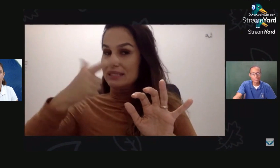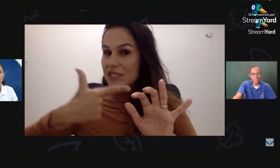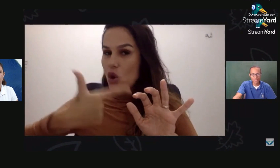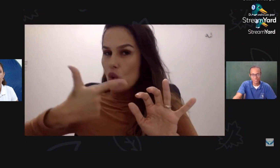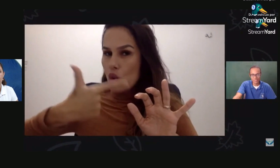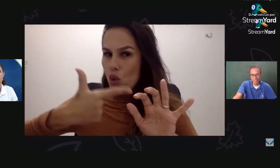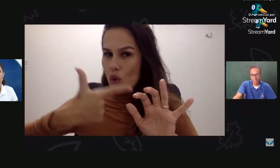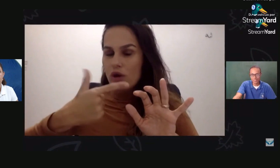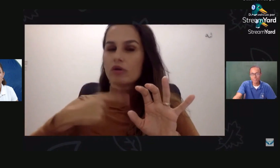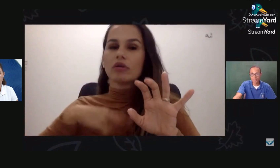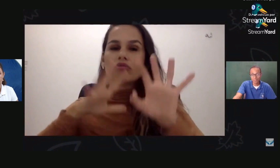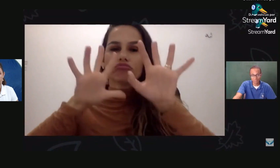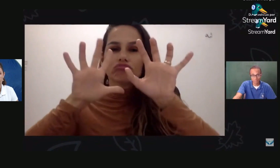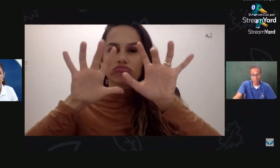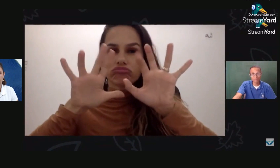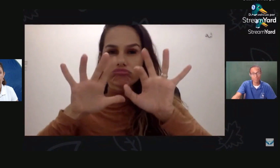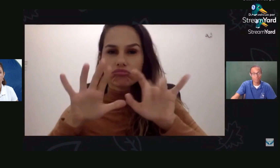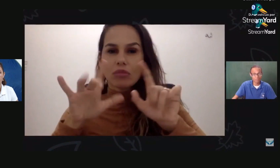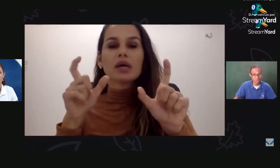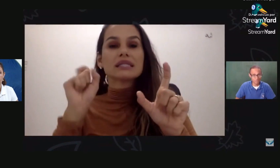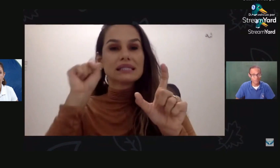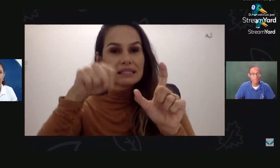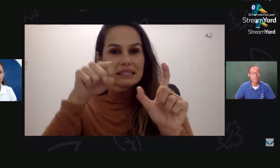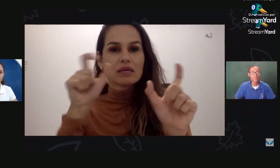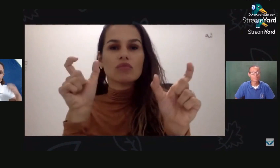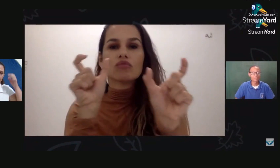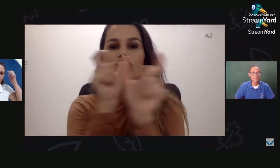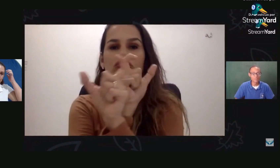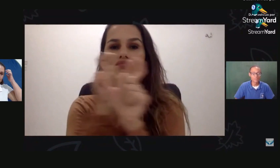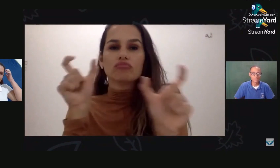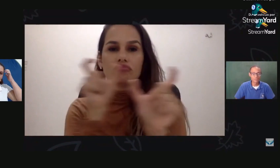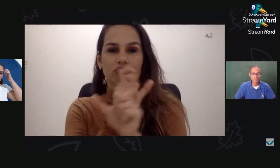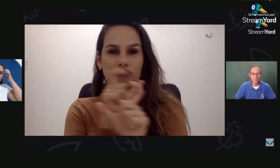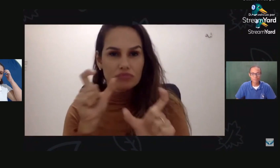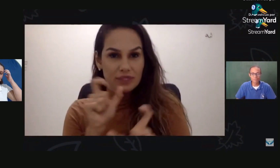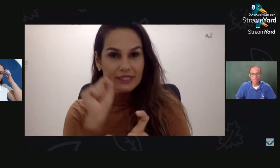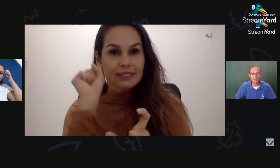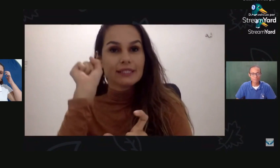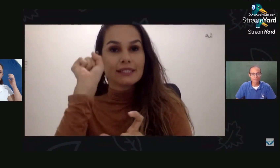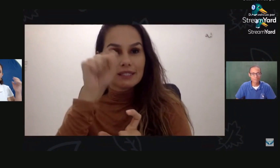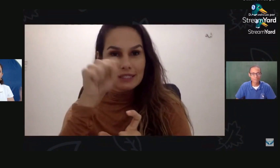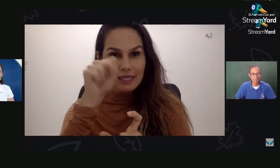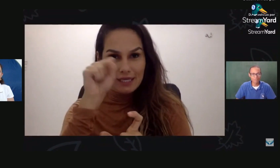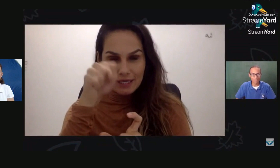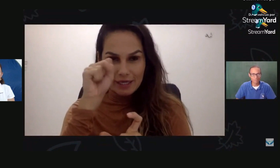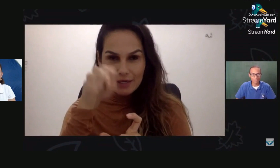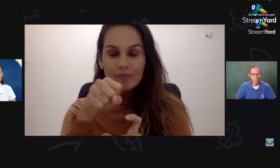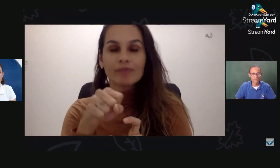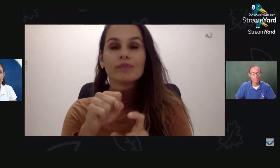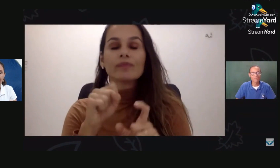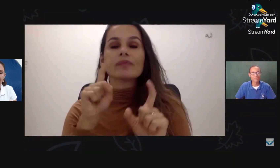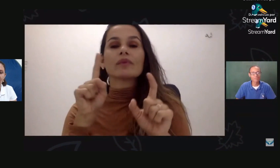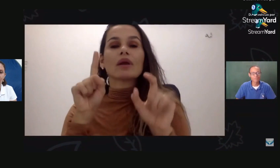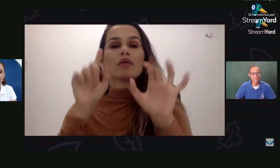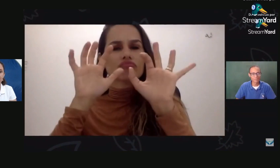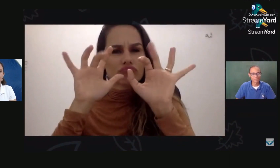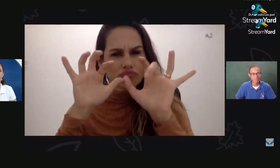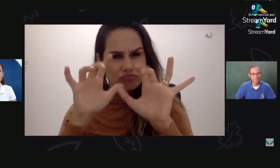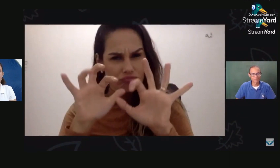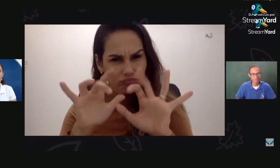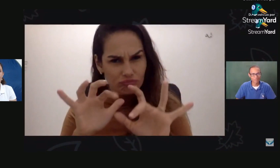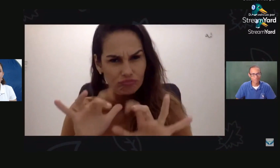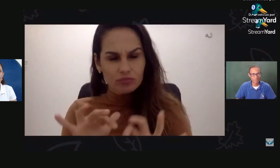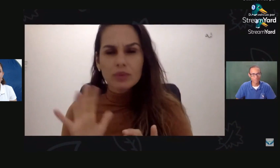né, como segunda língua e não como primeira língua. E aí, vendo ali aquela situação das